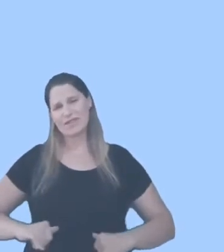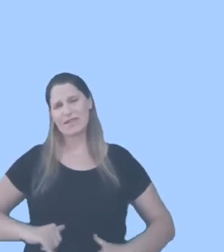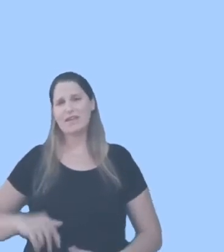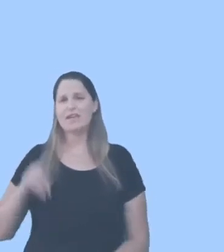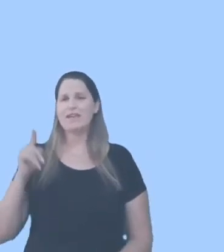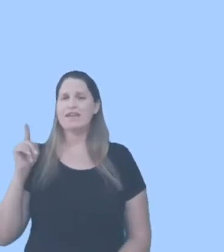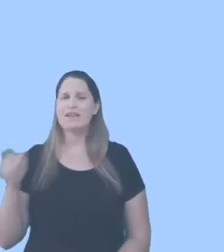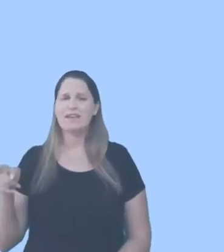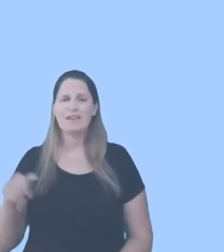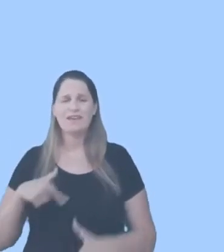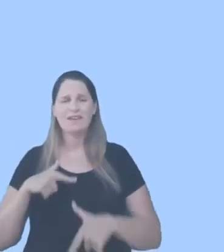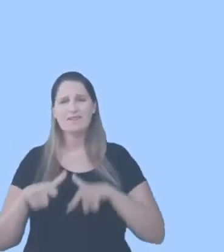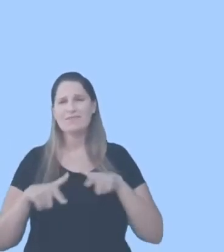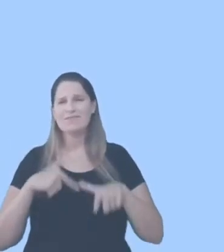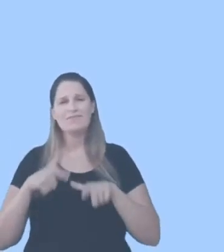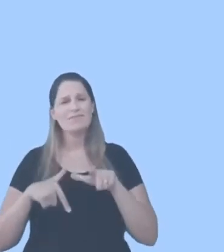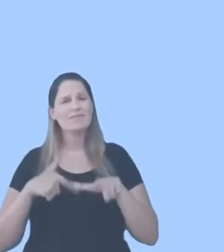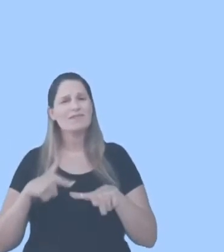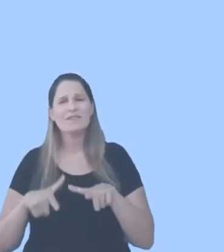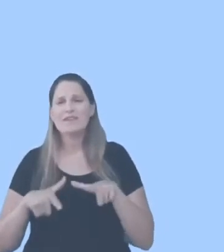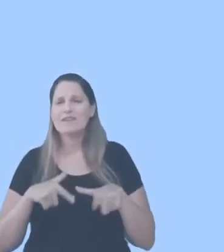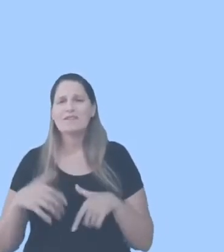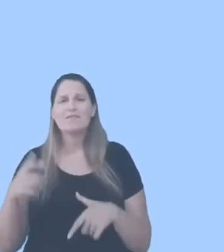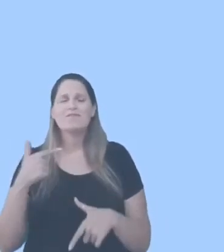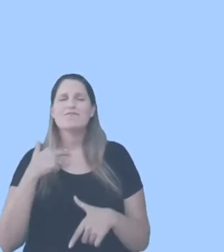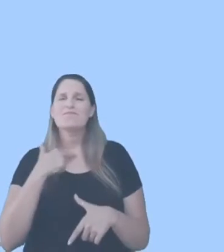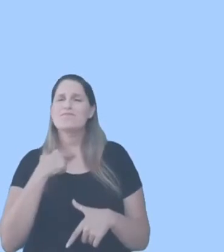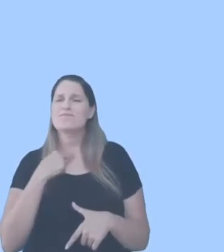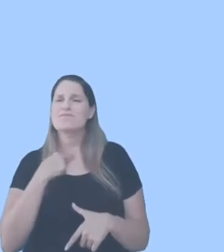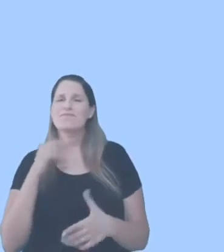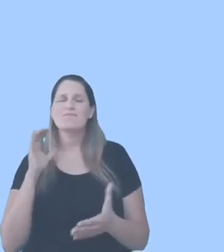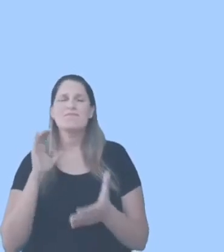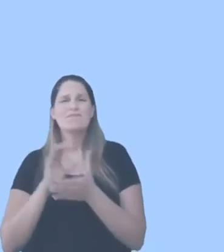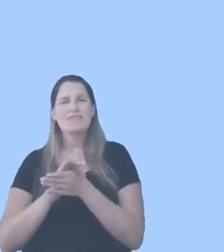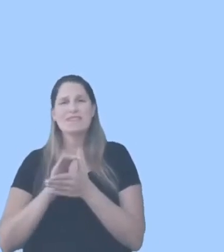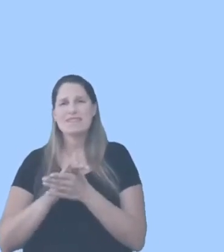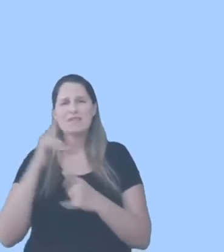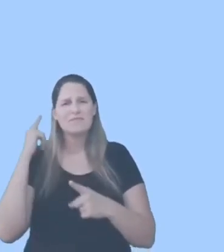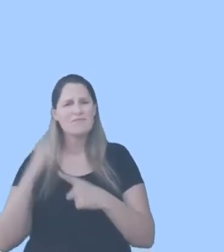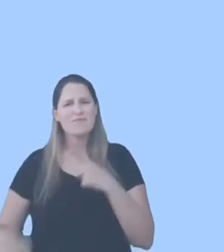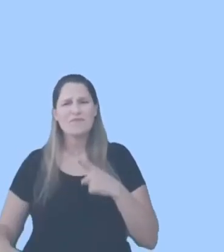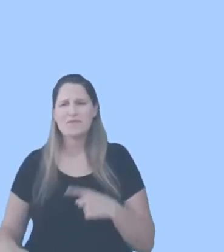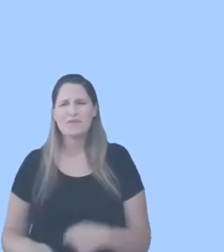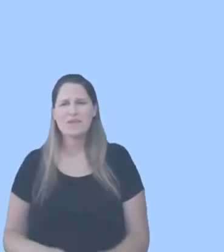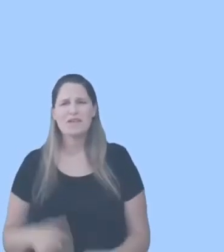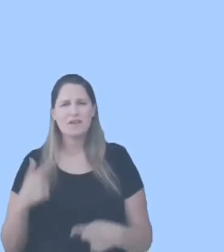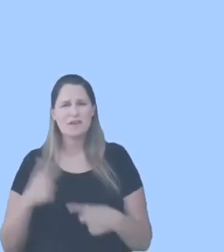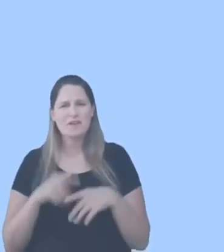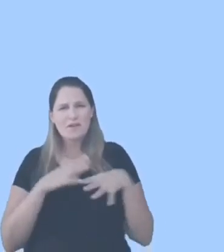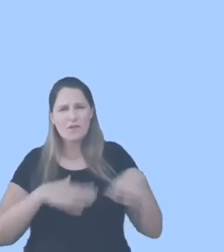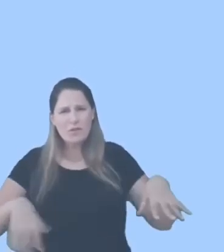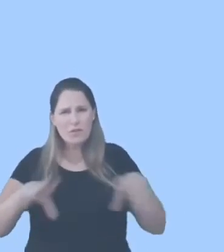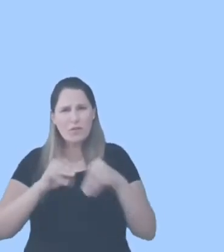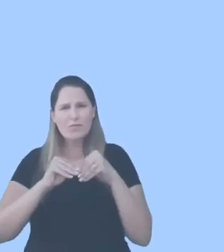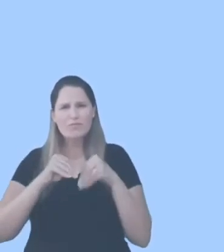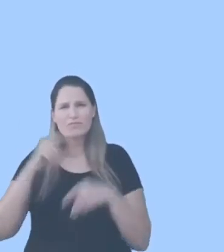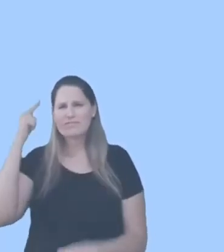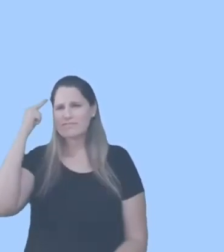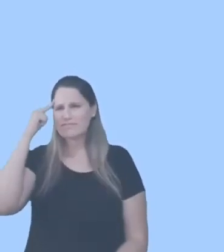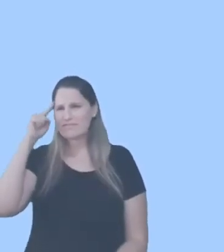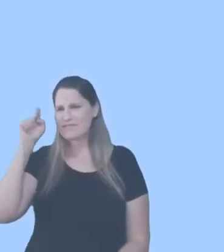Naquela época, as pessoas surdas, elas sofriam muito. Elas não podiam trabalhar, os casamentos eram completamente